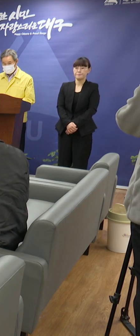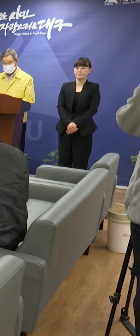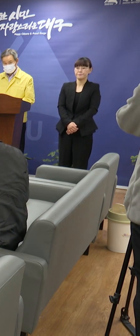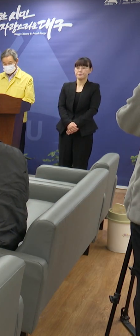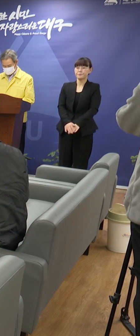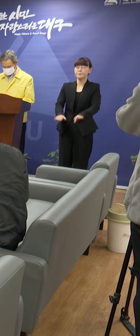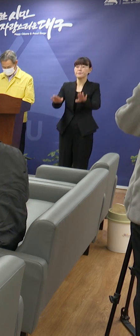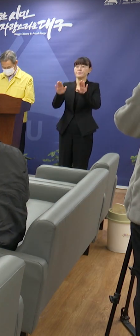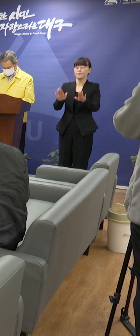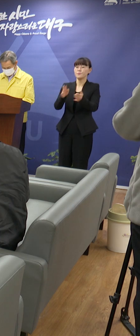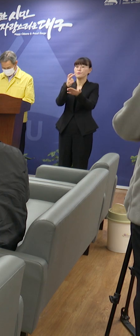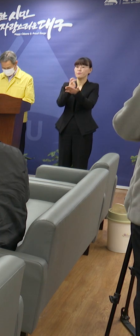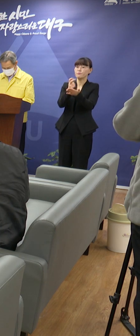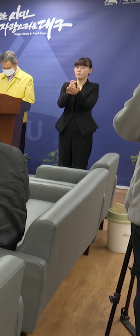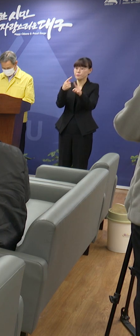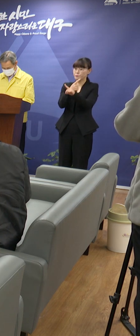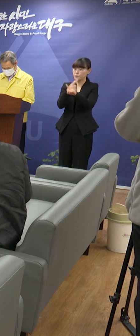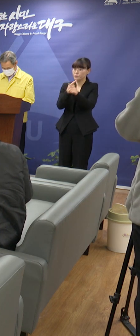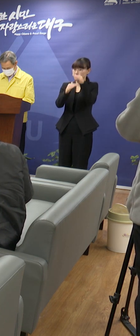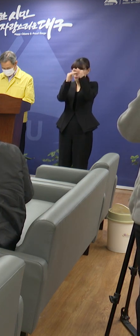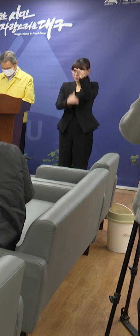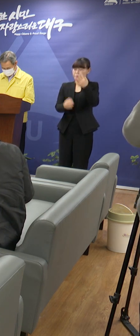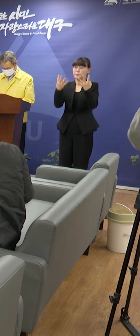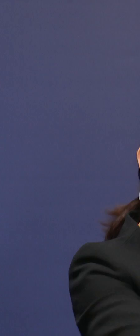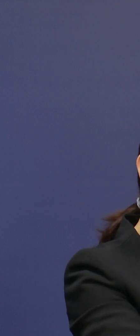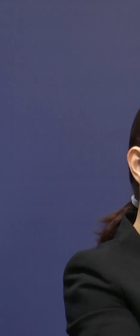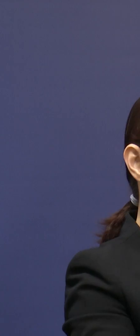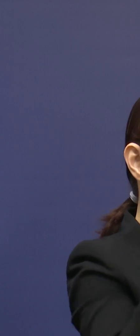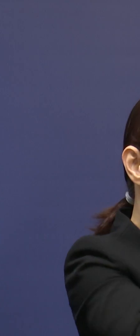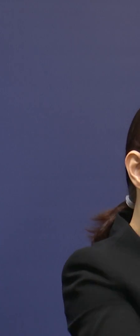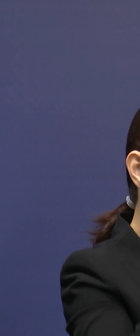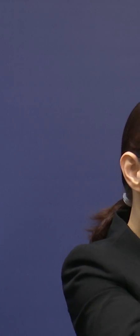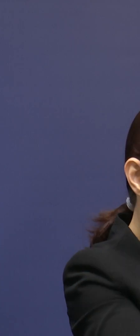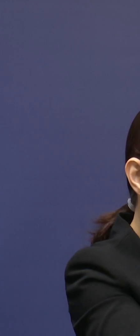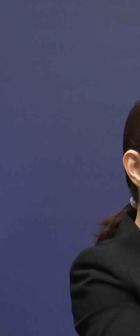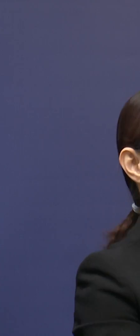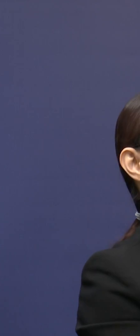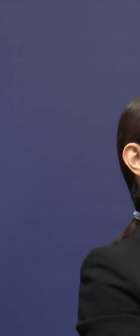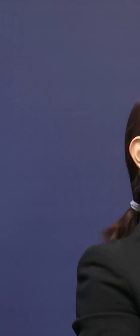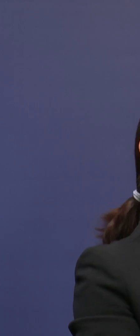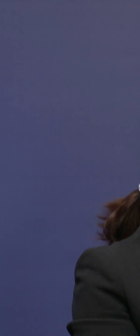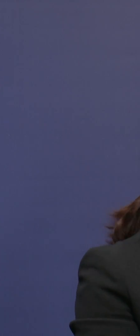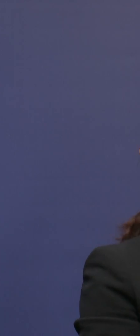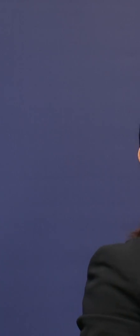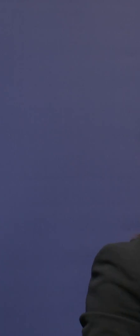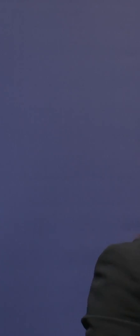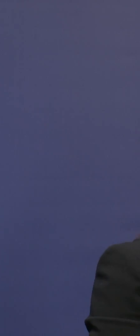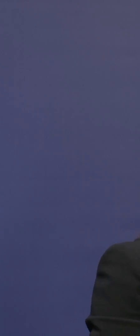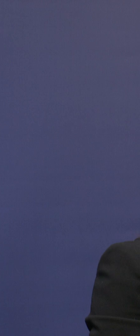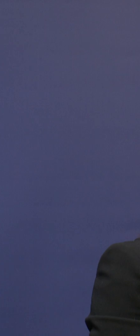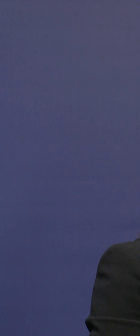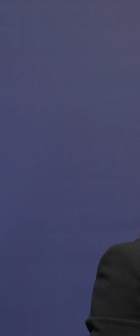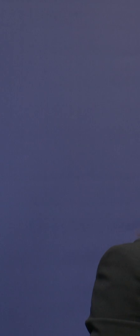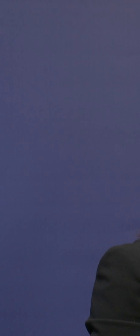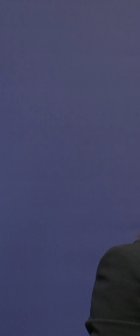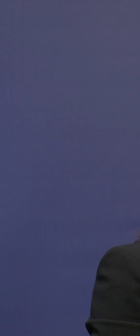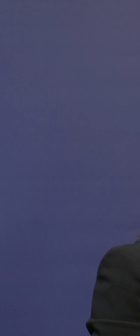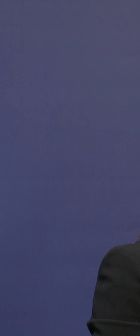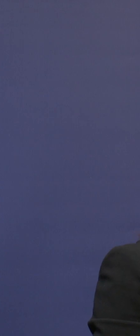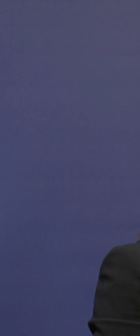여러 가지가 있는데 재택 그 치료에 대해서 좀 구체적으로 진단하는 역할을 하고 있습니다. 다만 이